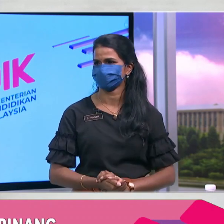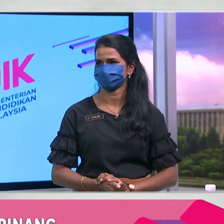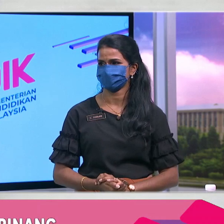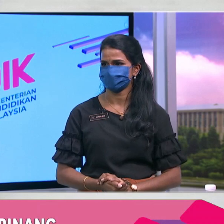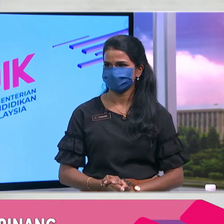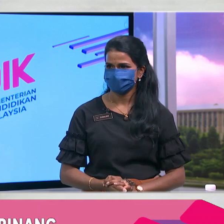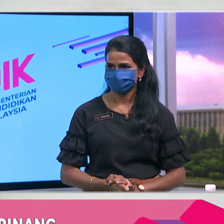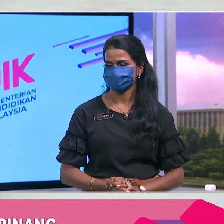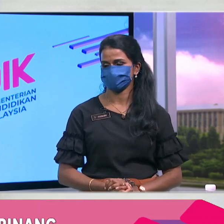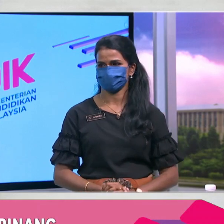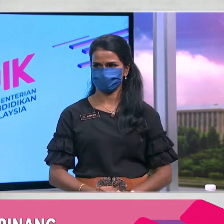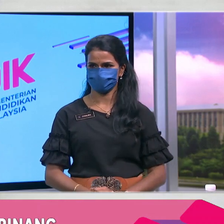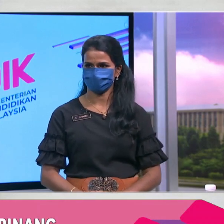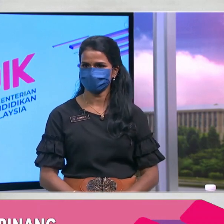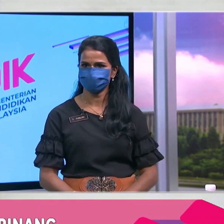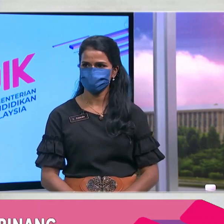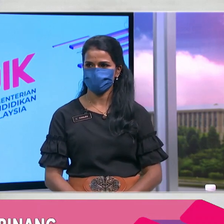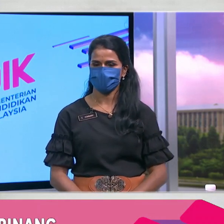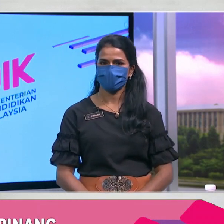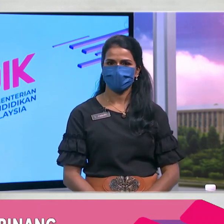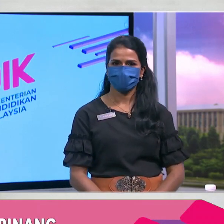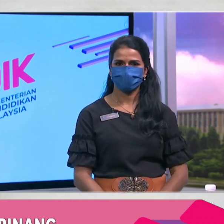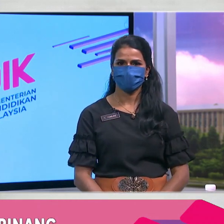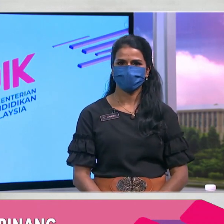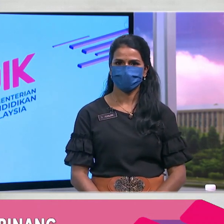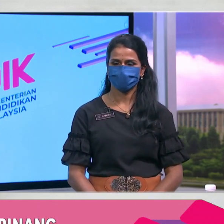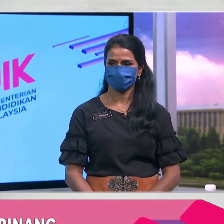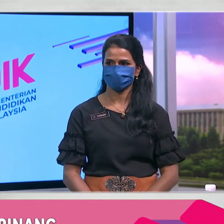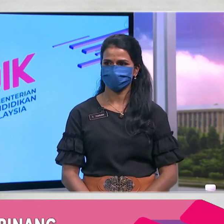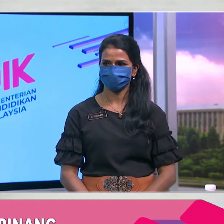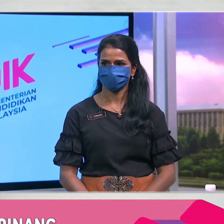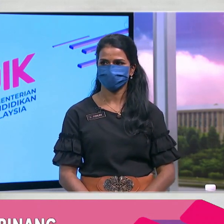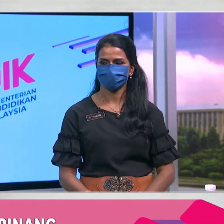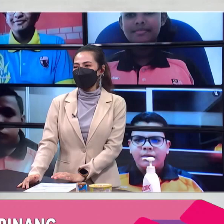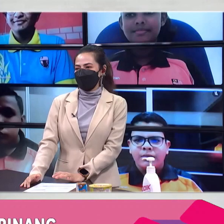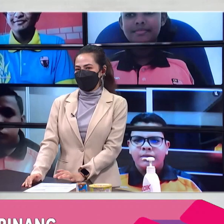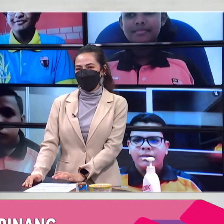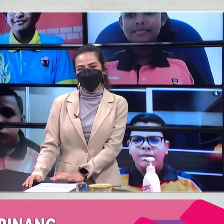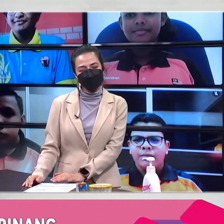Terima kasih. Sama-sama. Dan yang keempat kita ada adik Chong Wen Yan. Wen